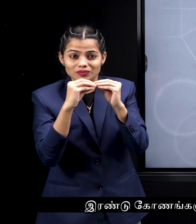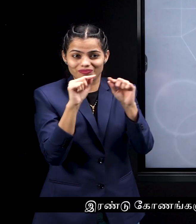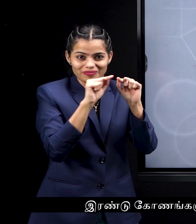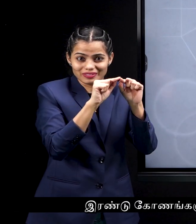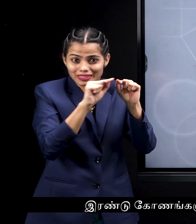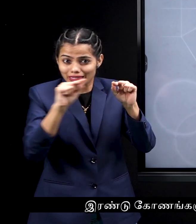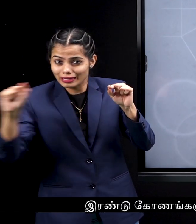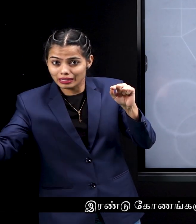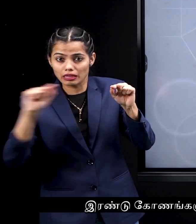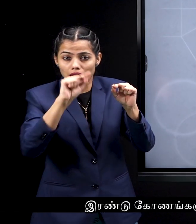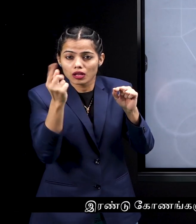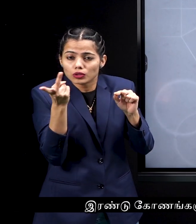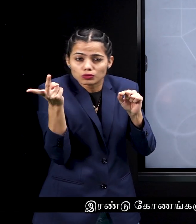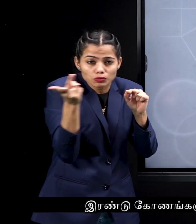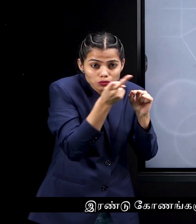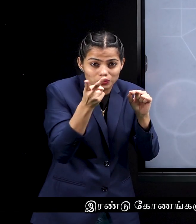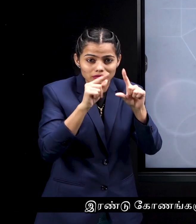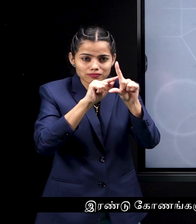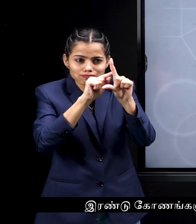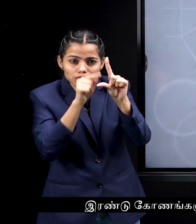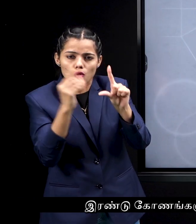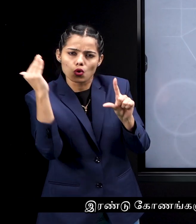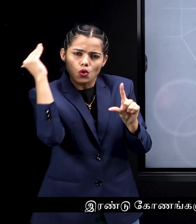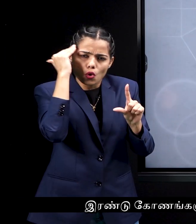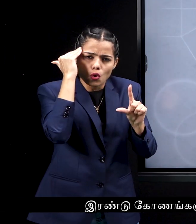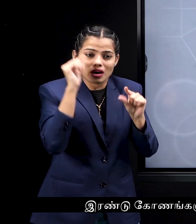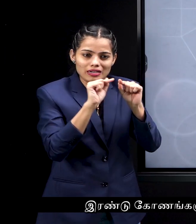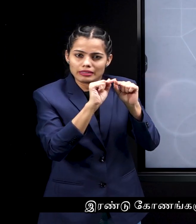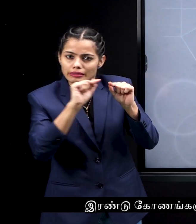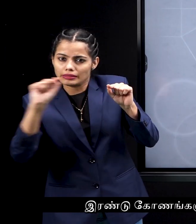மேலும் இந்த இரண்டு கோணங்களும் ஒன்றுக்கொன்று துணையாக அறியப்படுகின்றன.